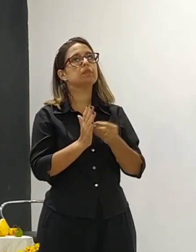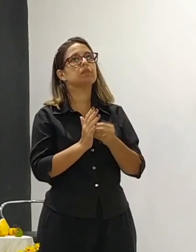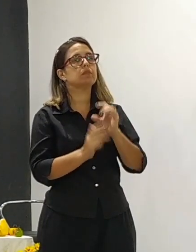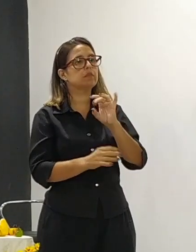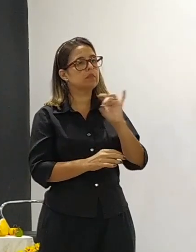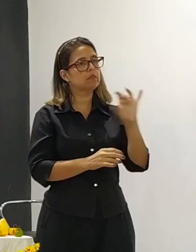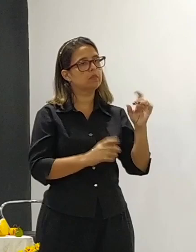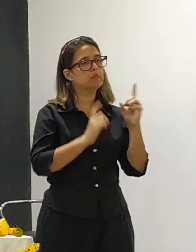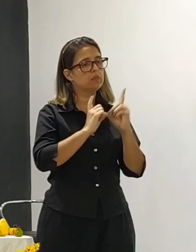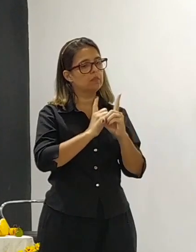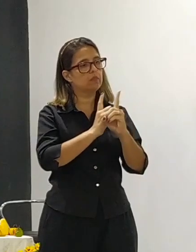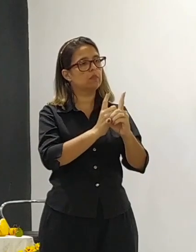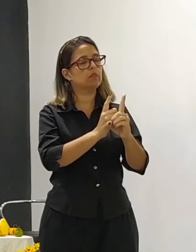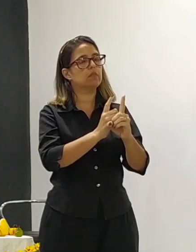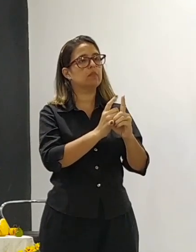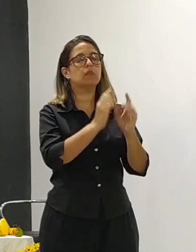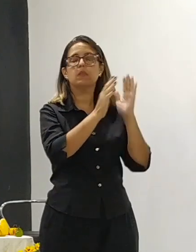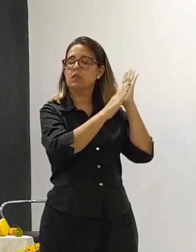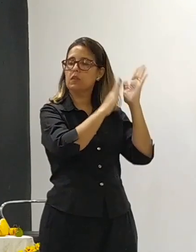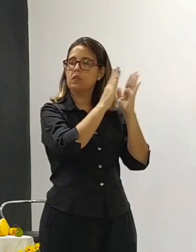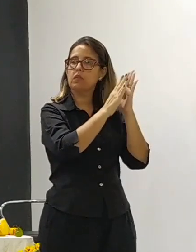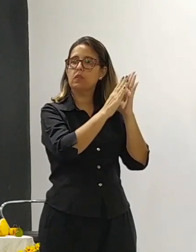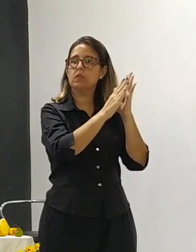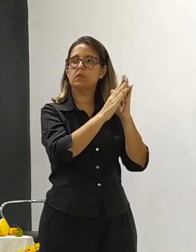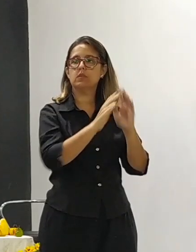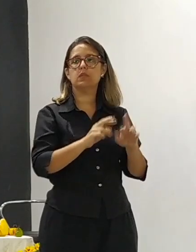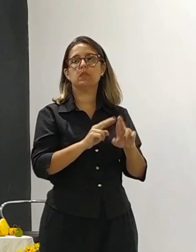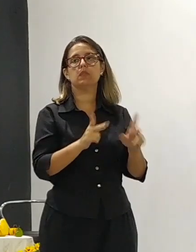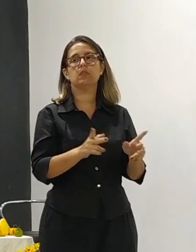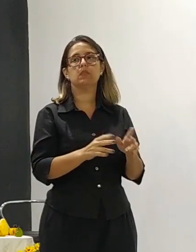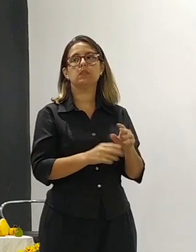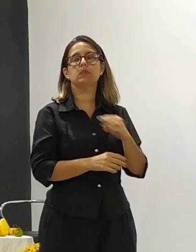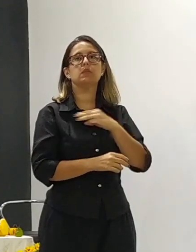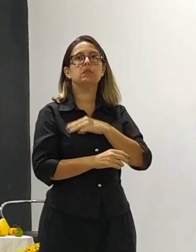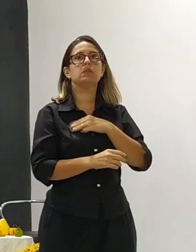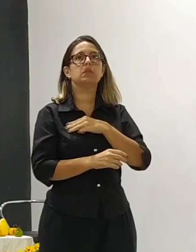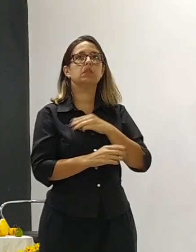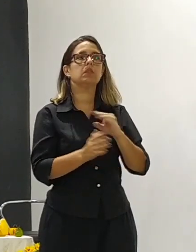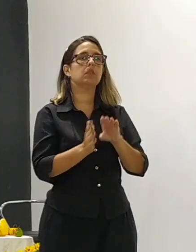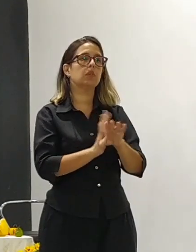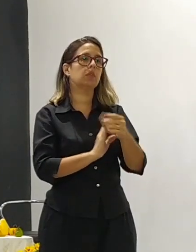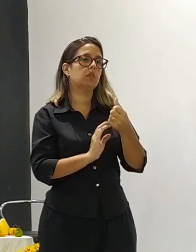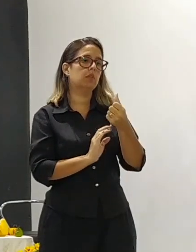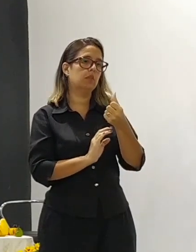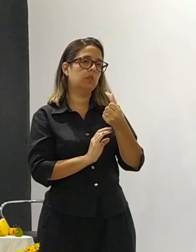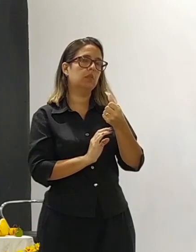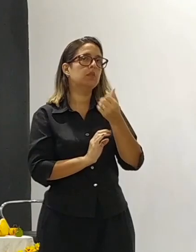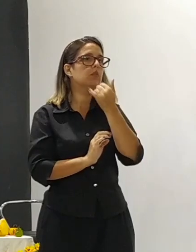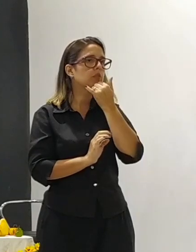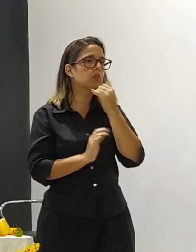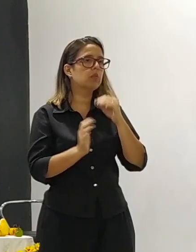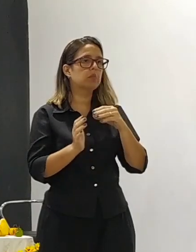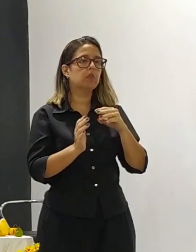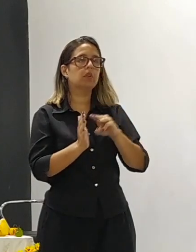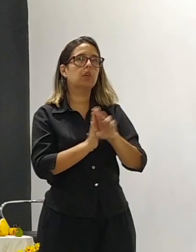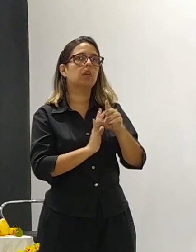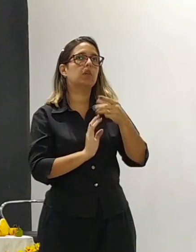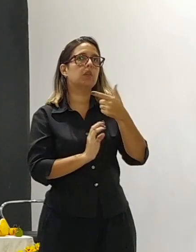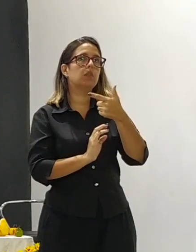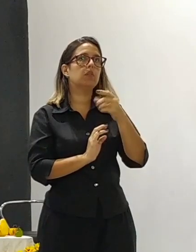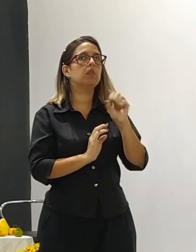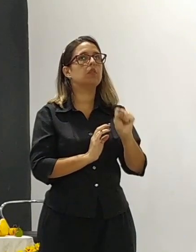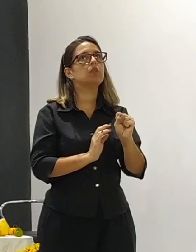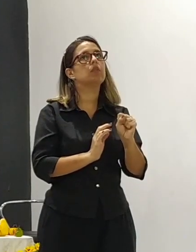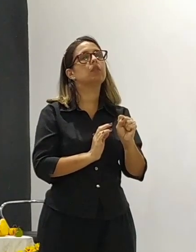dos discípulos ouviu de uma forma. Mateus no capítulo 28, 19 e 20.